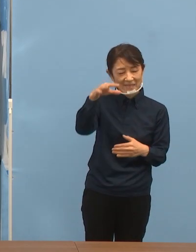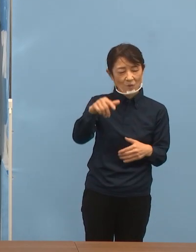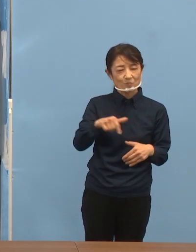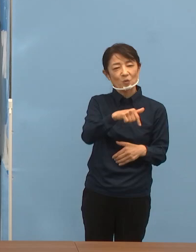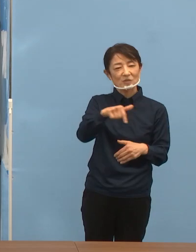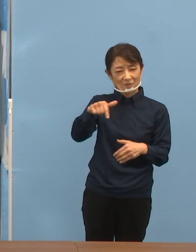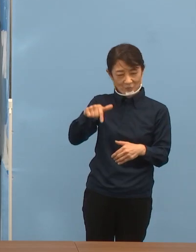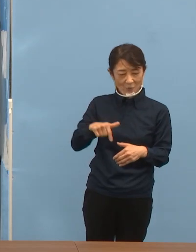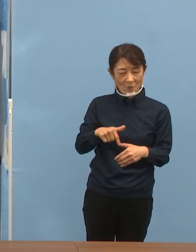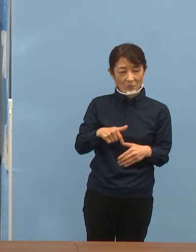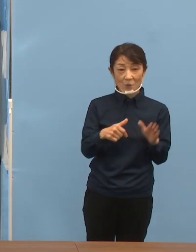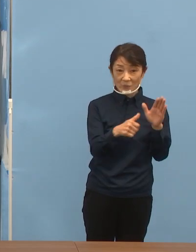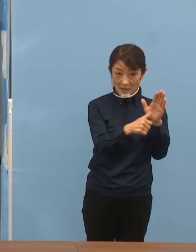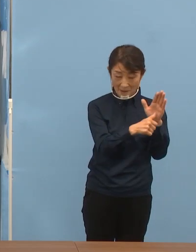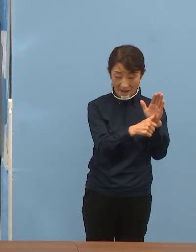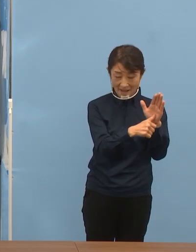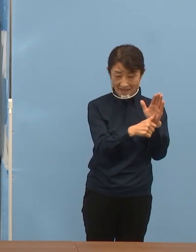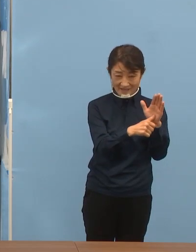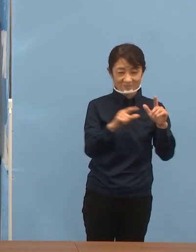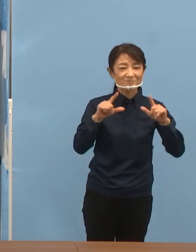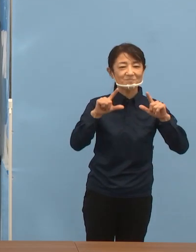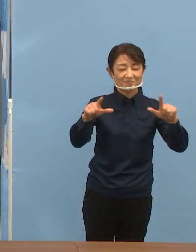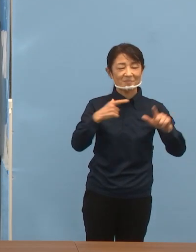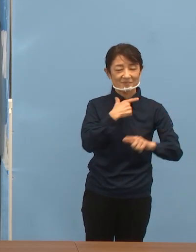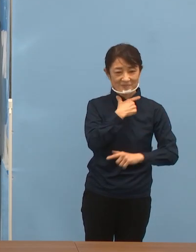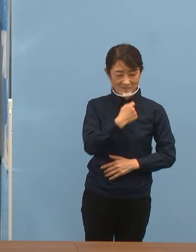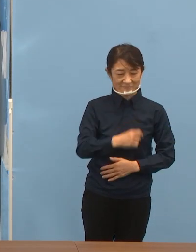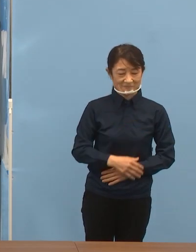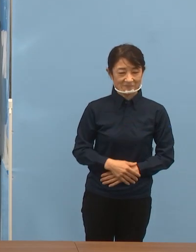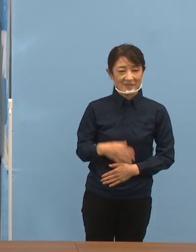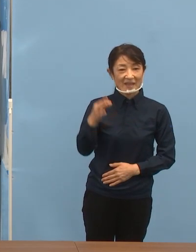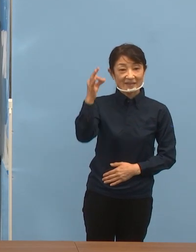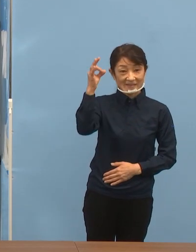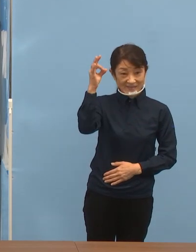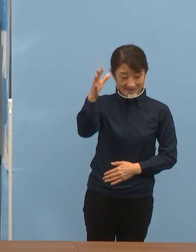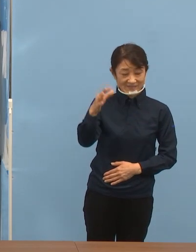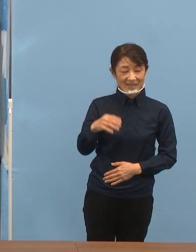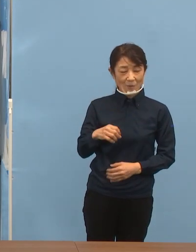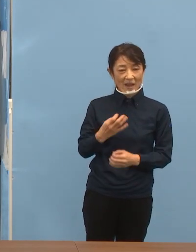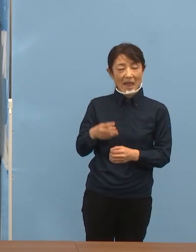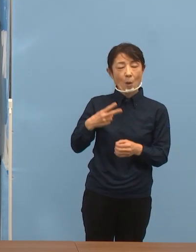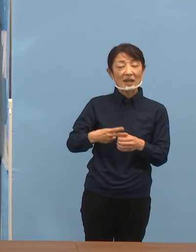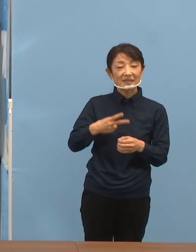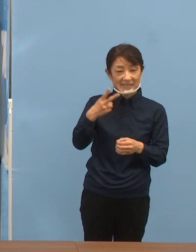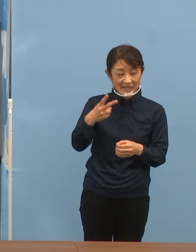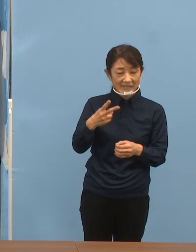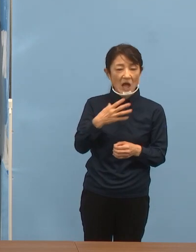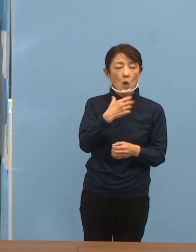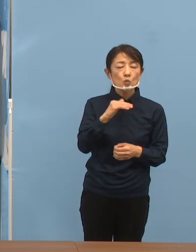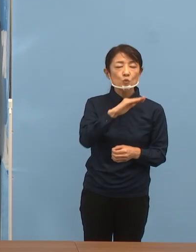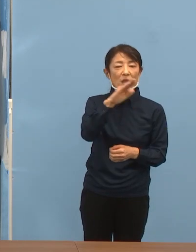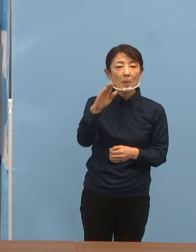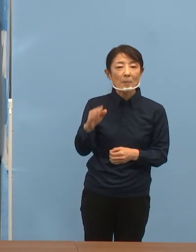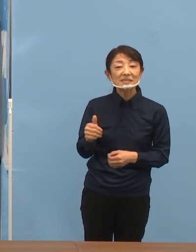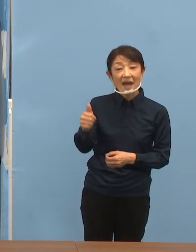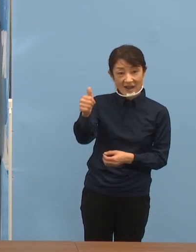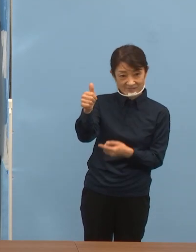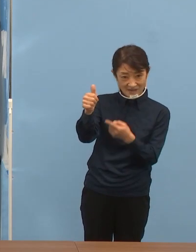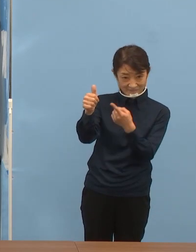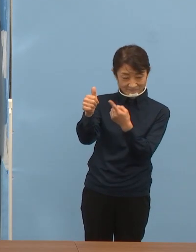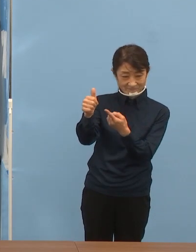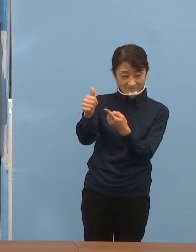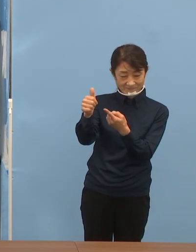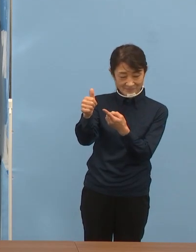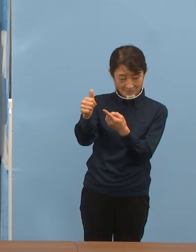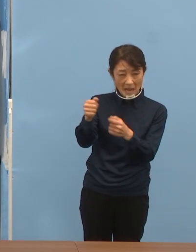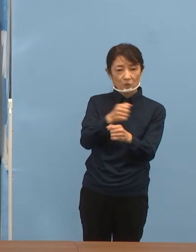の名前決定についてお話をさせていただきます。県では令和2年度から福山雅治さんをクリエイティブプロデューサーと